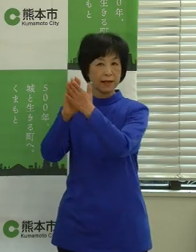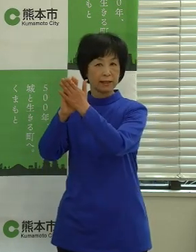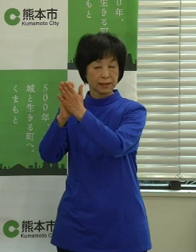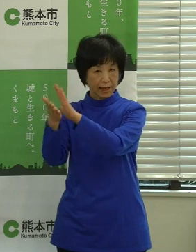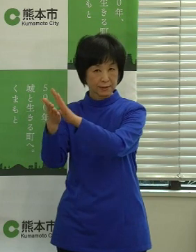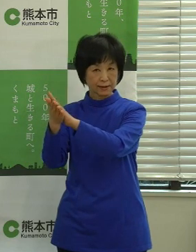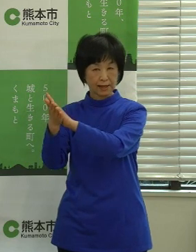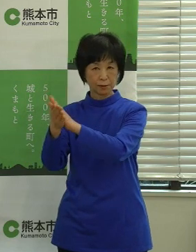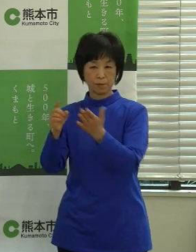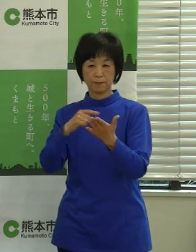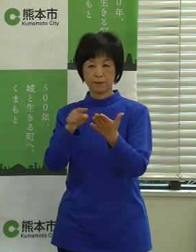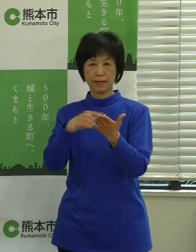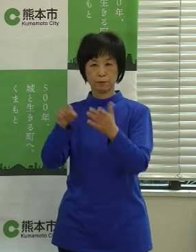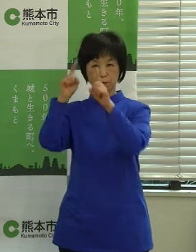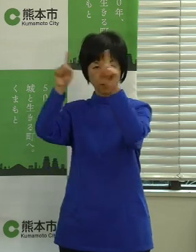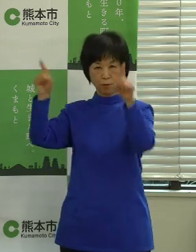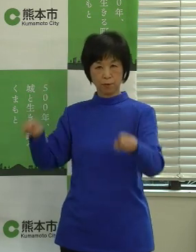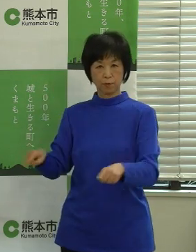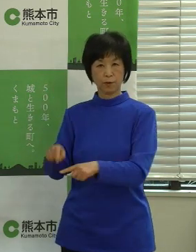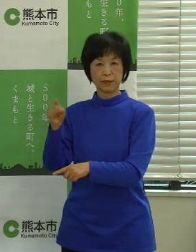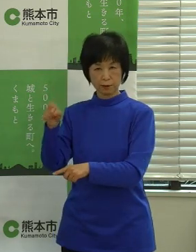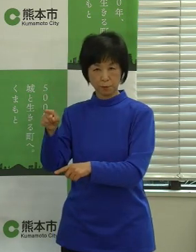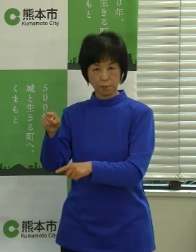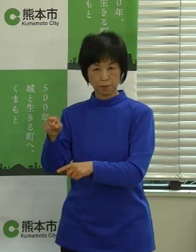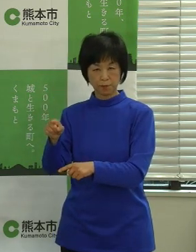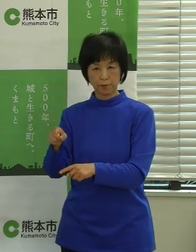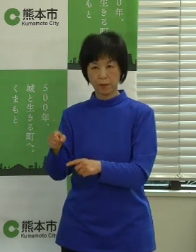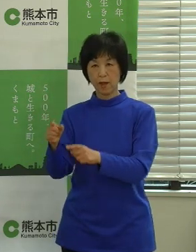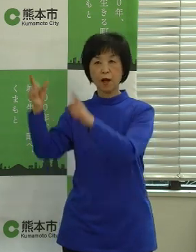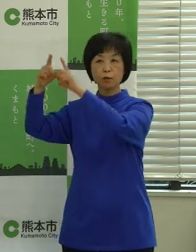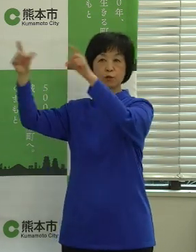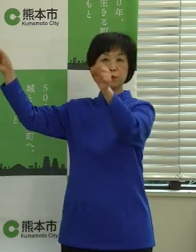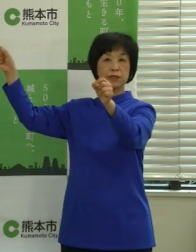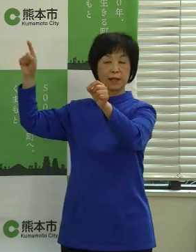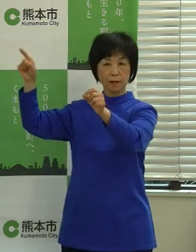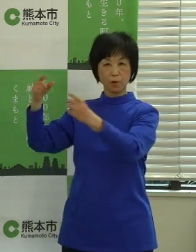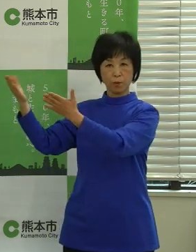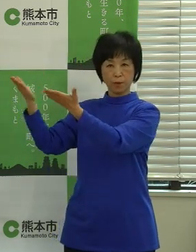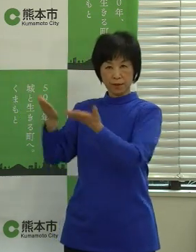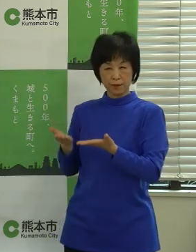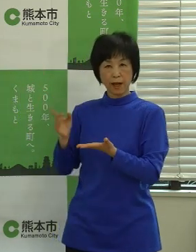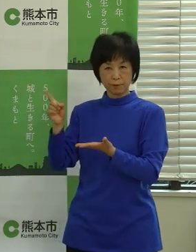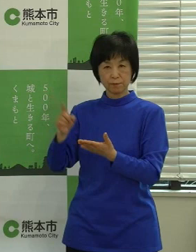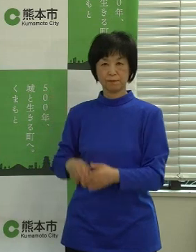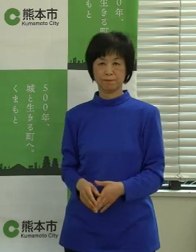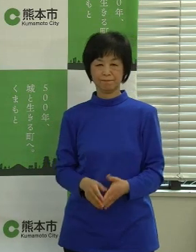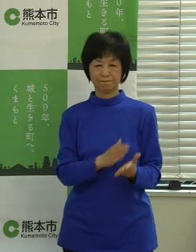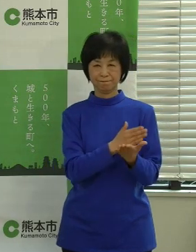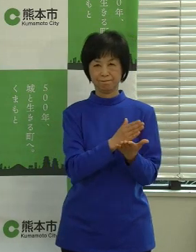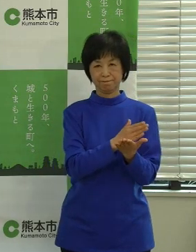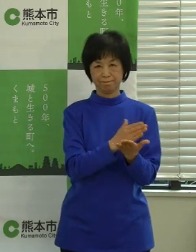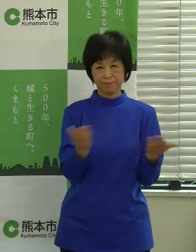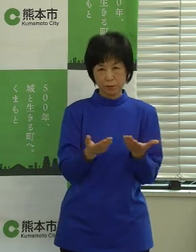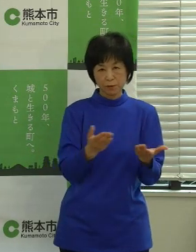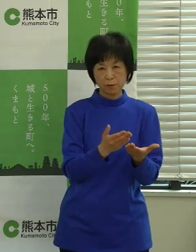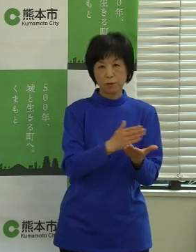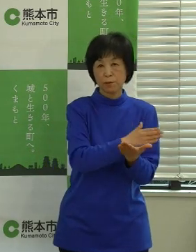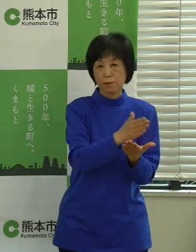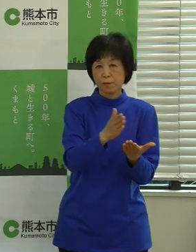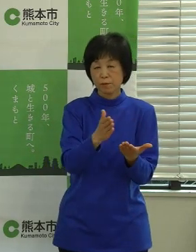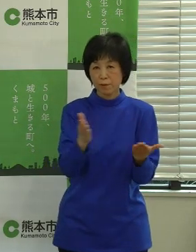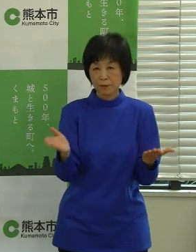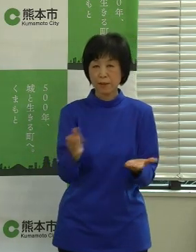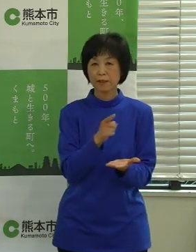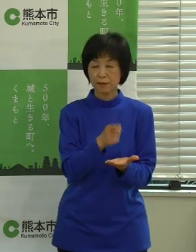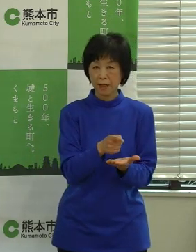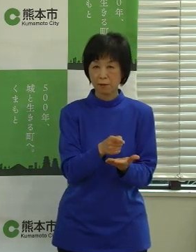もございますし、国からのいろいろな指針等々もございます。それから業界団体それぞれでですね、いろいろなガイドラ